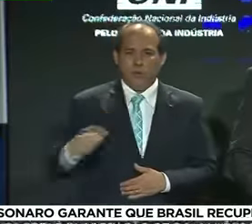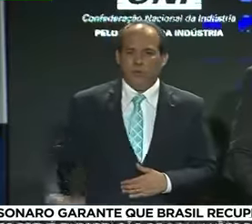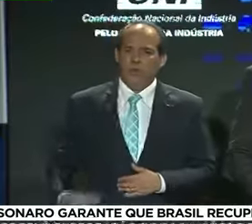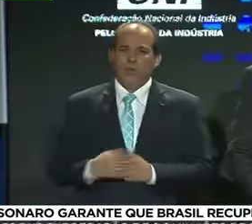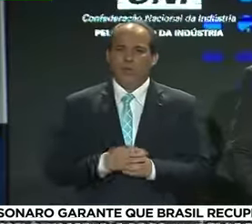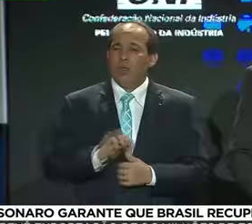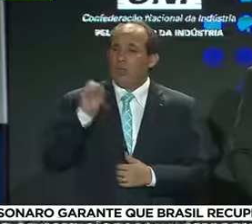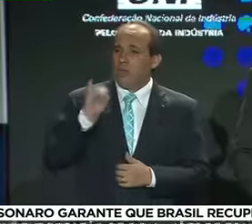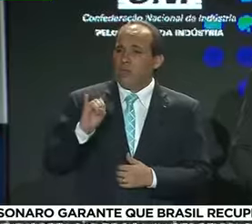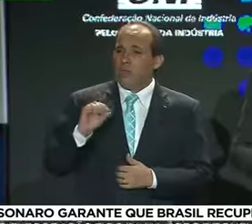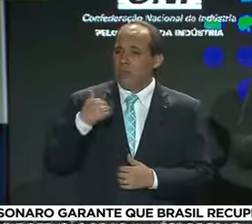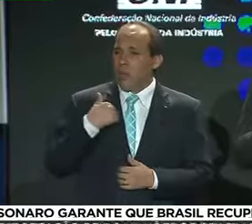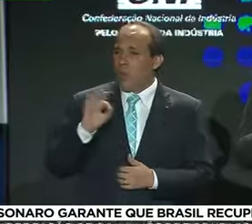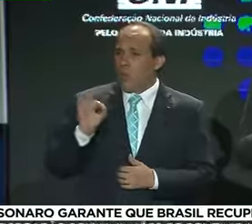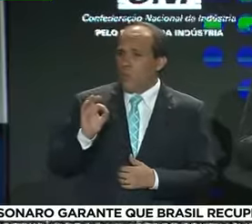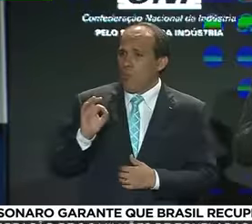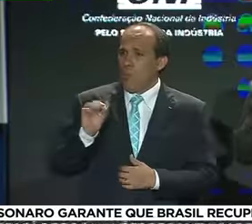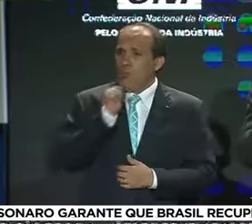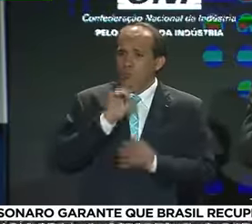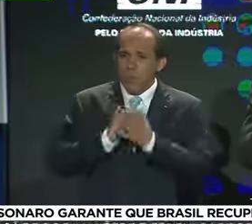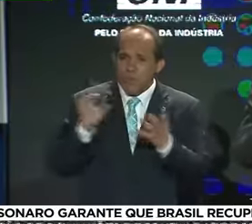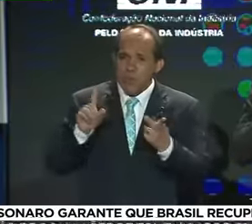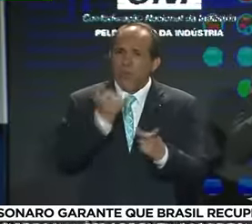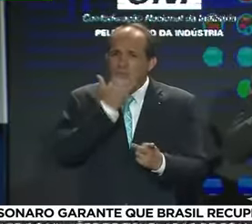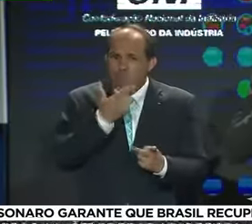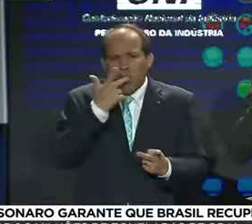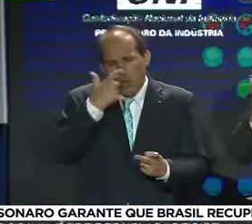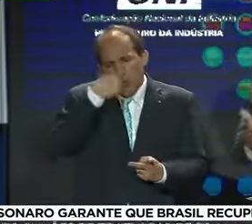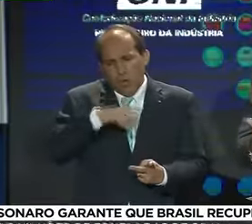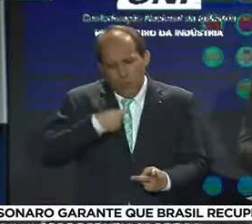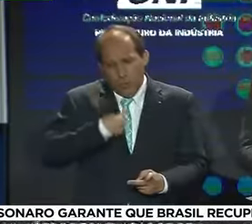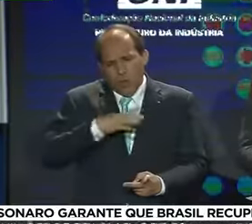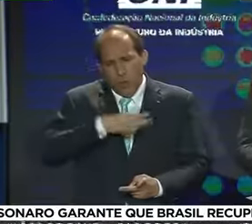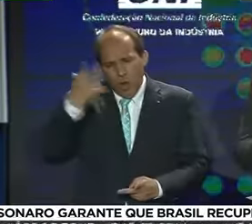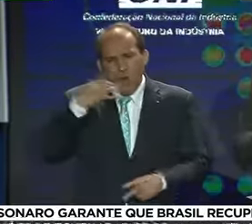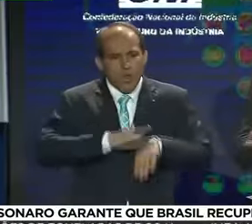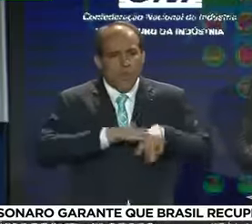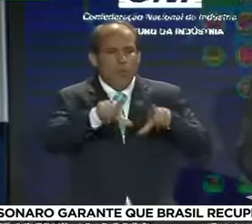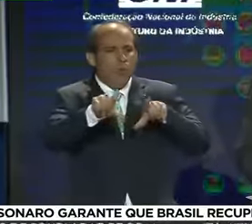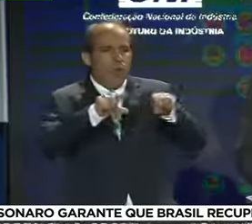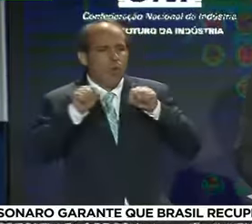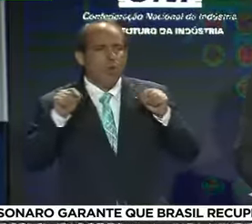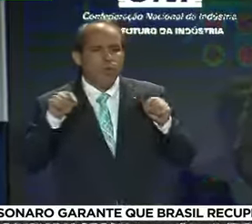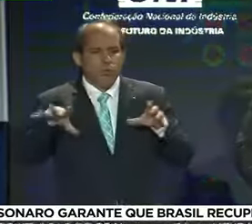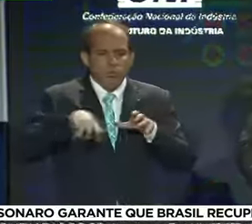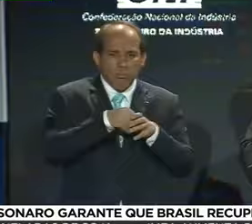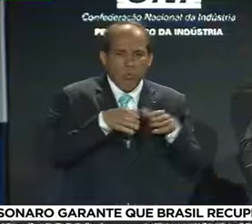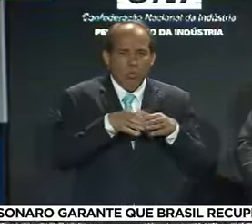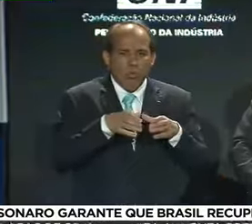eu não tivesse a liberdade, e desculpe, a coragem de eu escalar o time, não tinha como o Brasil dar